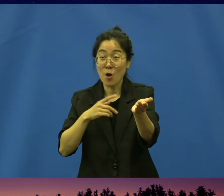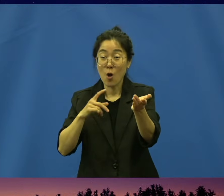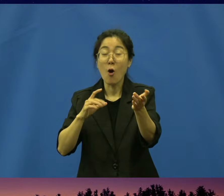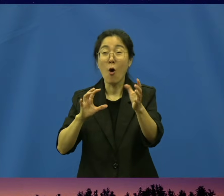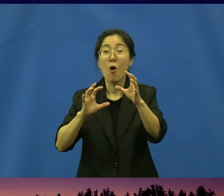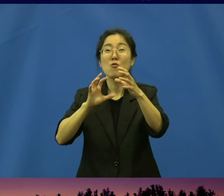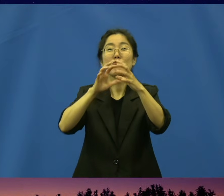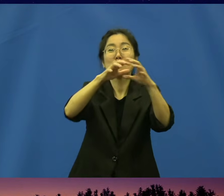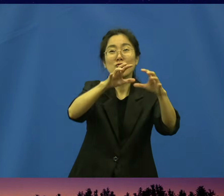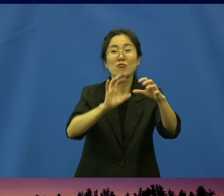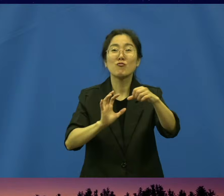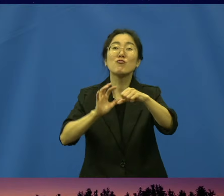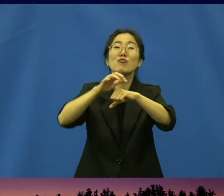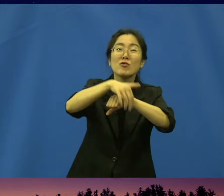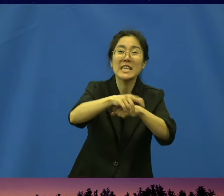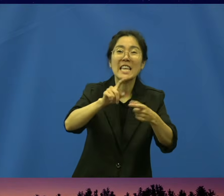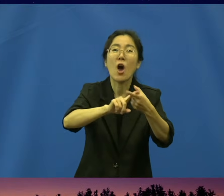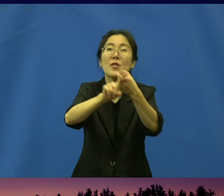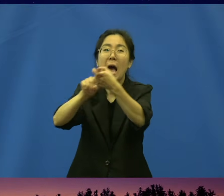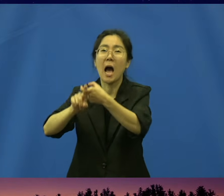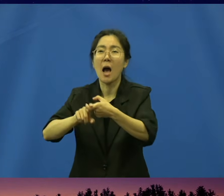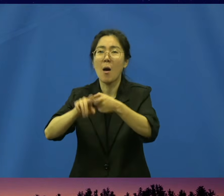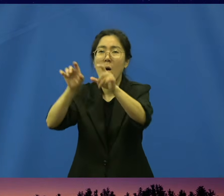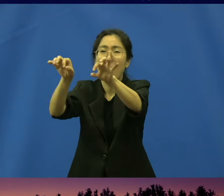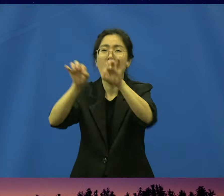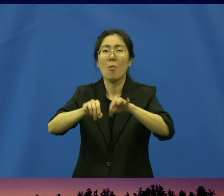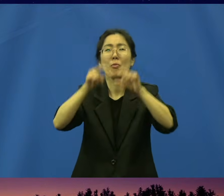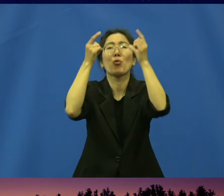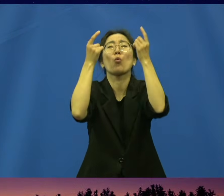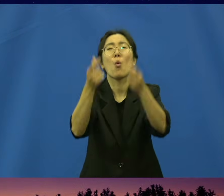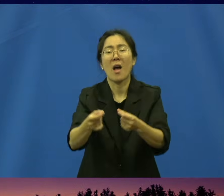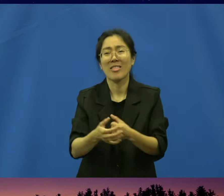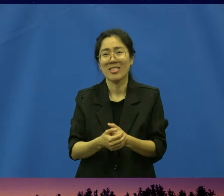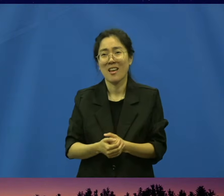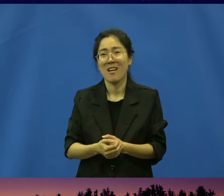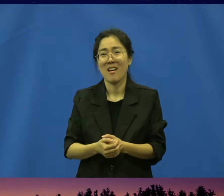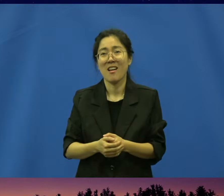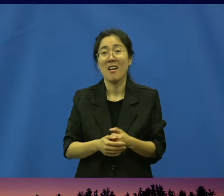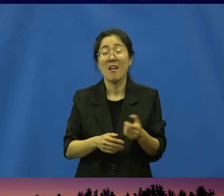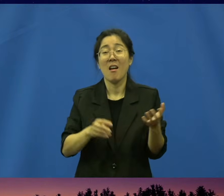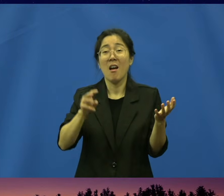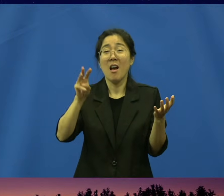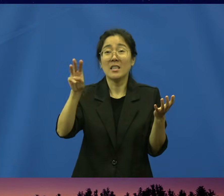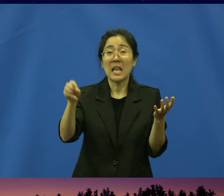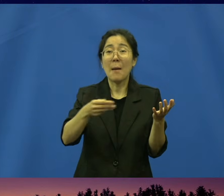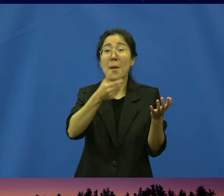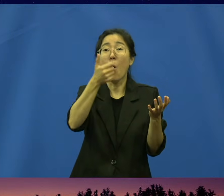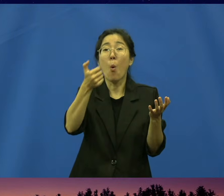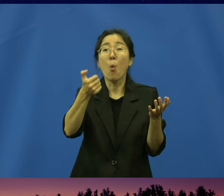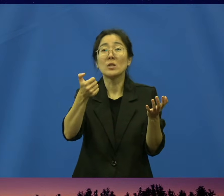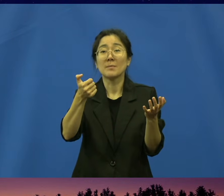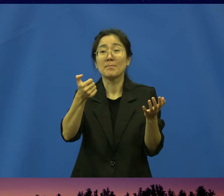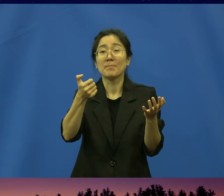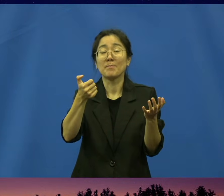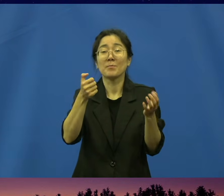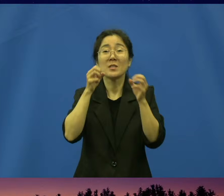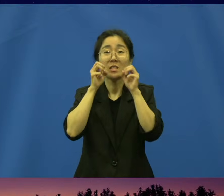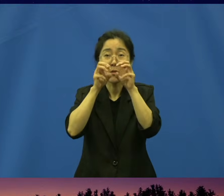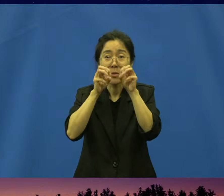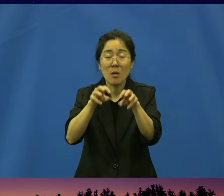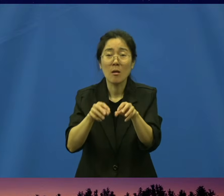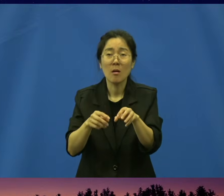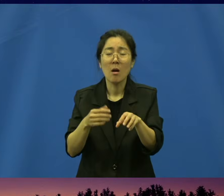해서 50개국에서 모인 선교사와 선교사 자녀 총 350여 명이 타고 다닙니다.